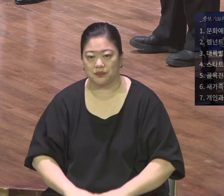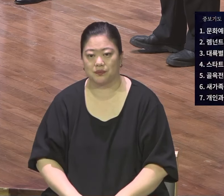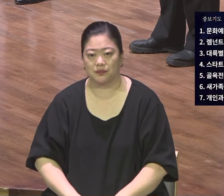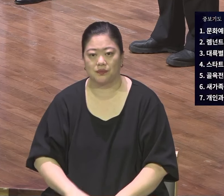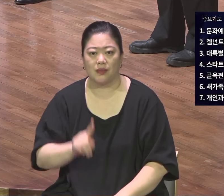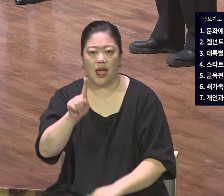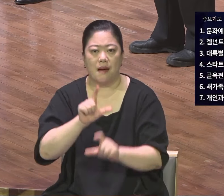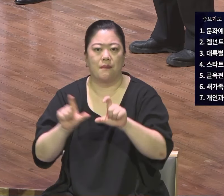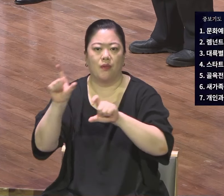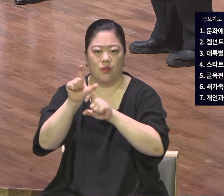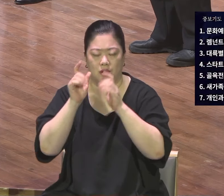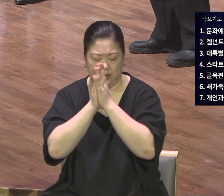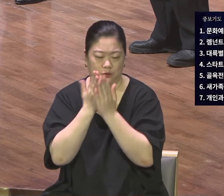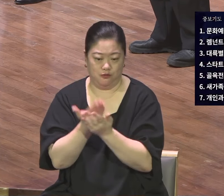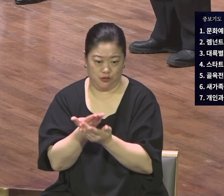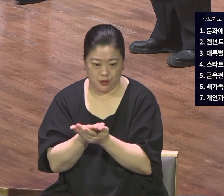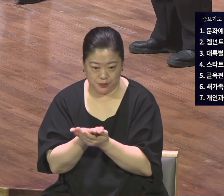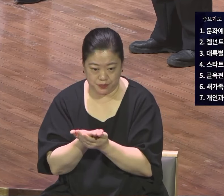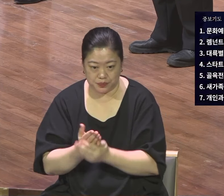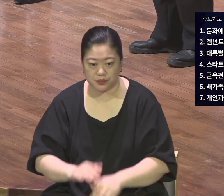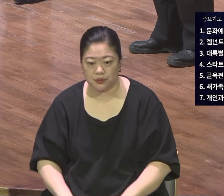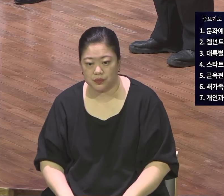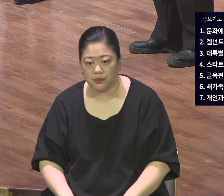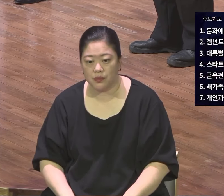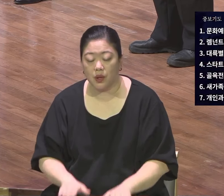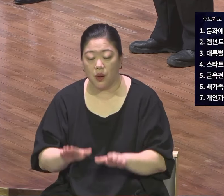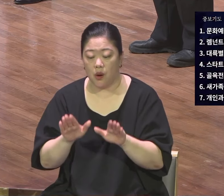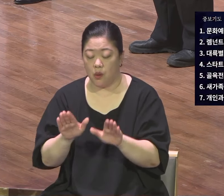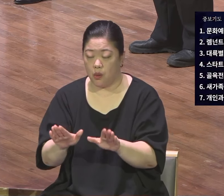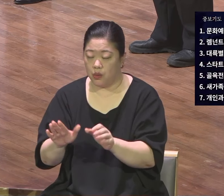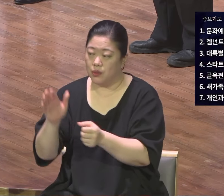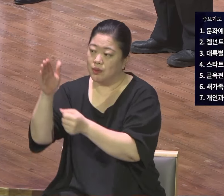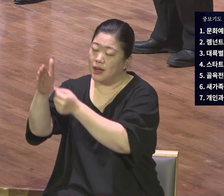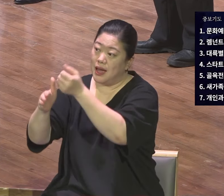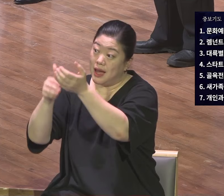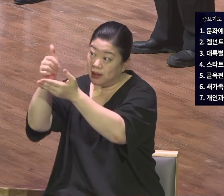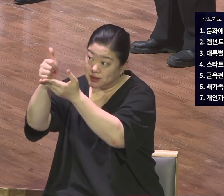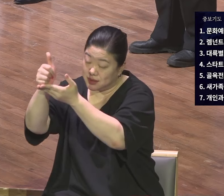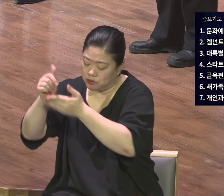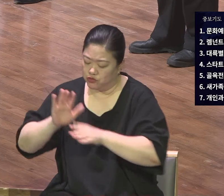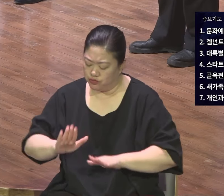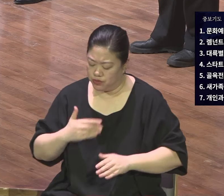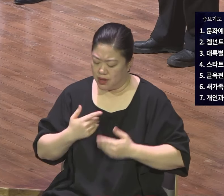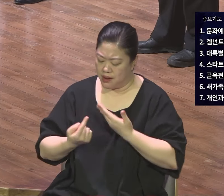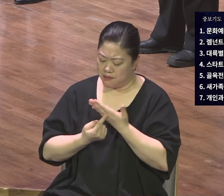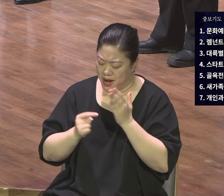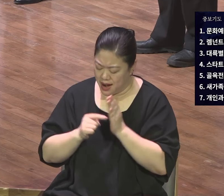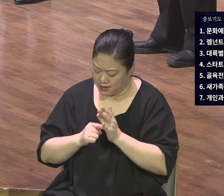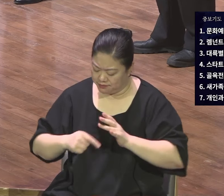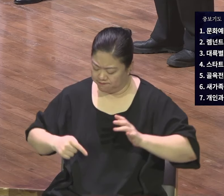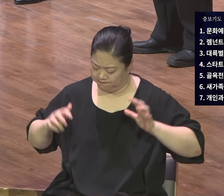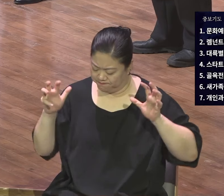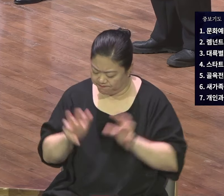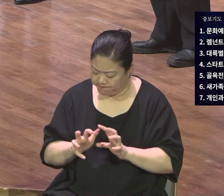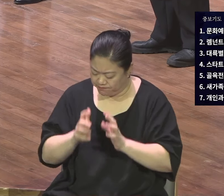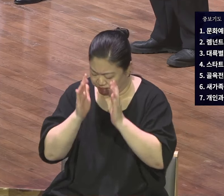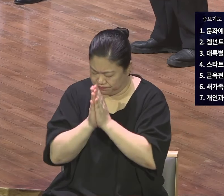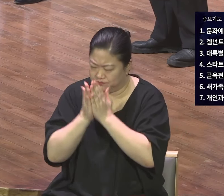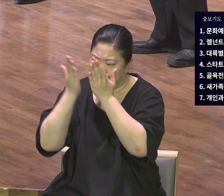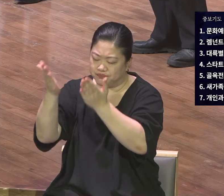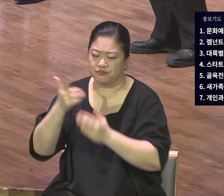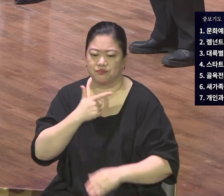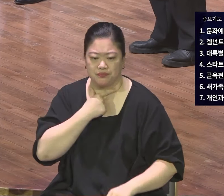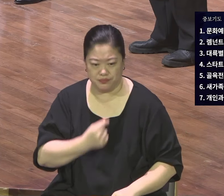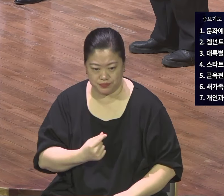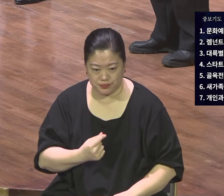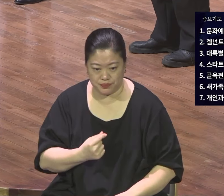우리는 중보 기도를 하도록 하겠습니다. 하나님은 오늘도 우리의 마음과 중심을 담고 기도하기를 원하시는 것입니다.